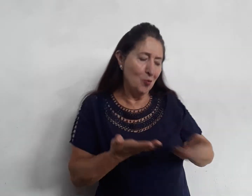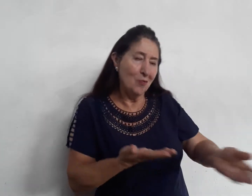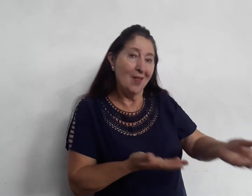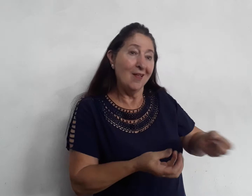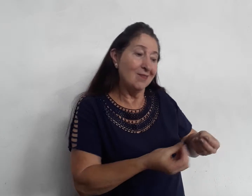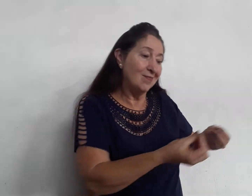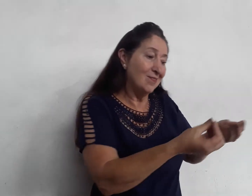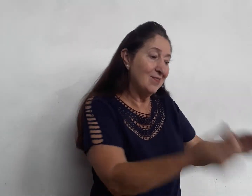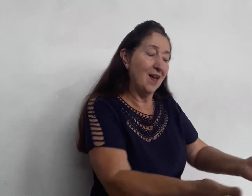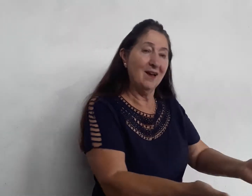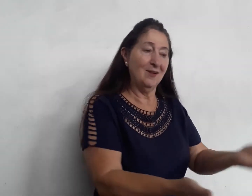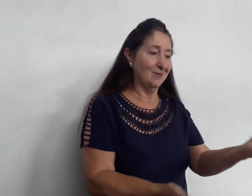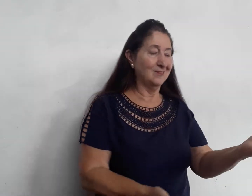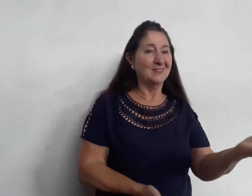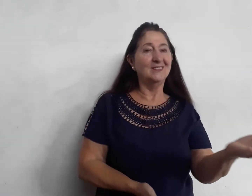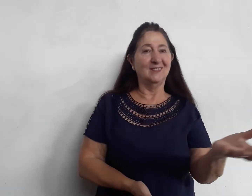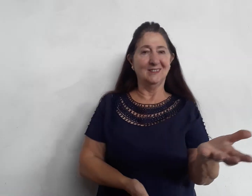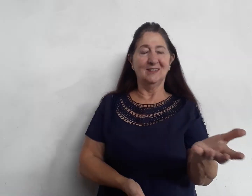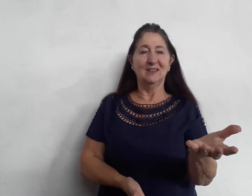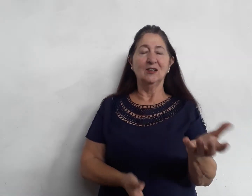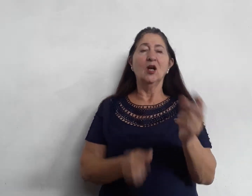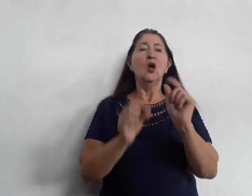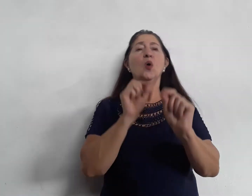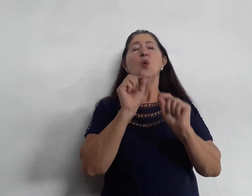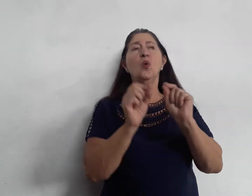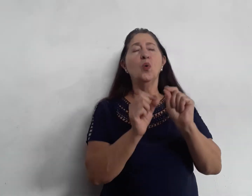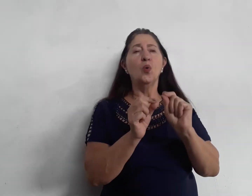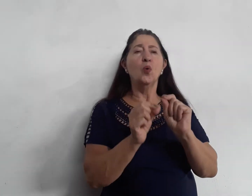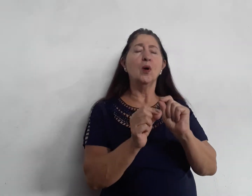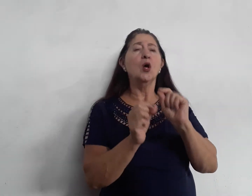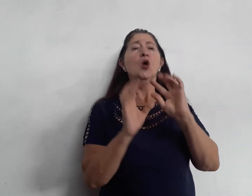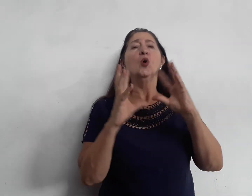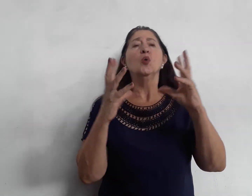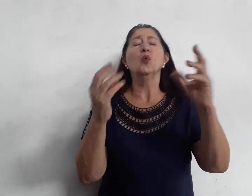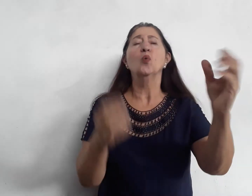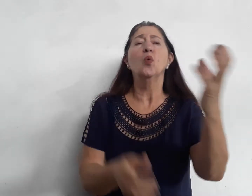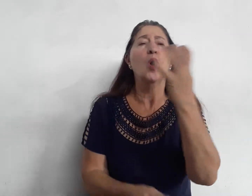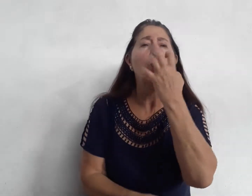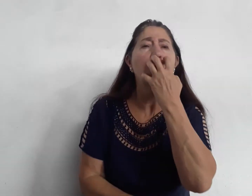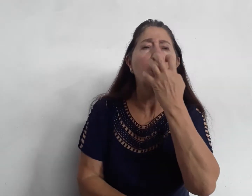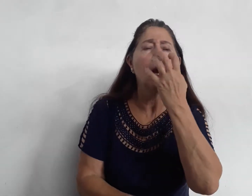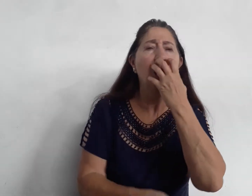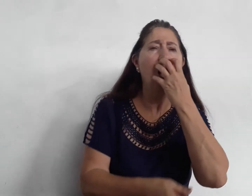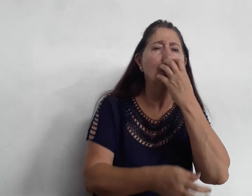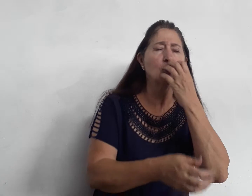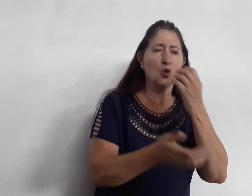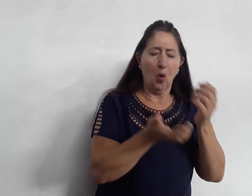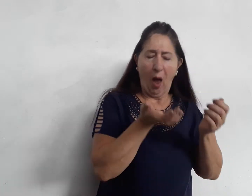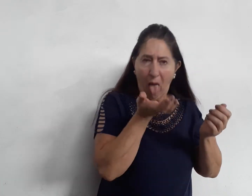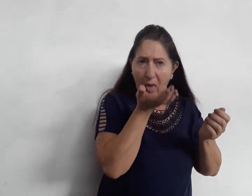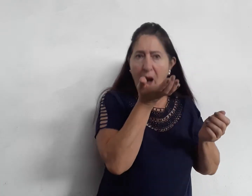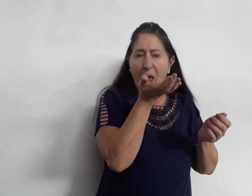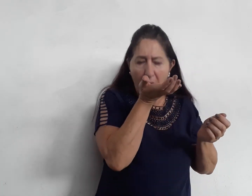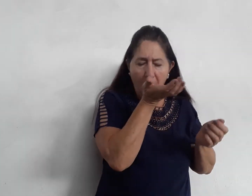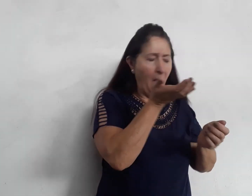rico. E além disso, vinham os cachorros lamber suas feridas. Quando o pobre